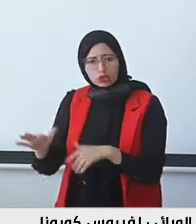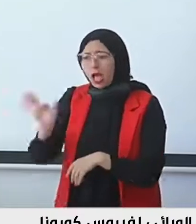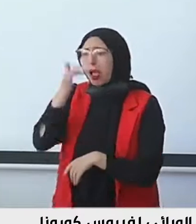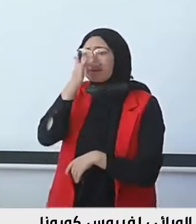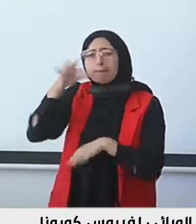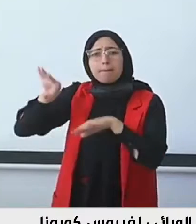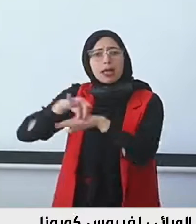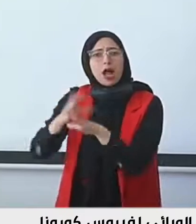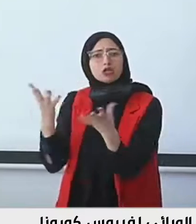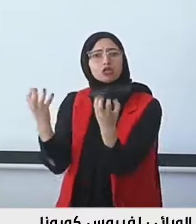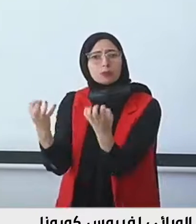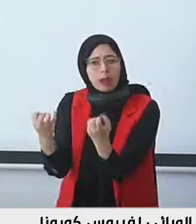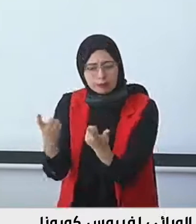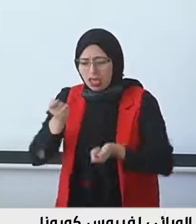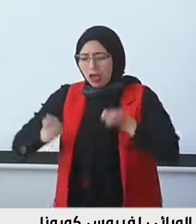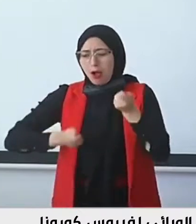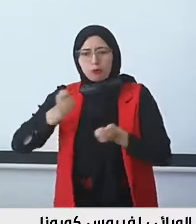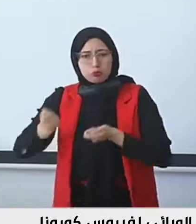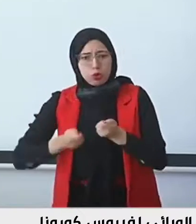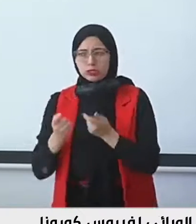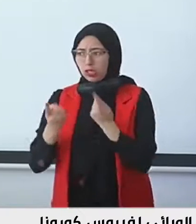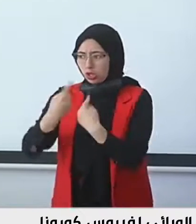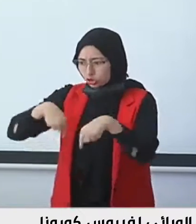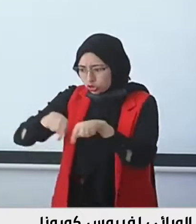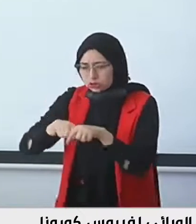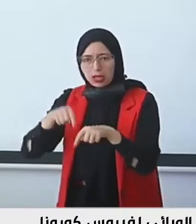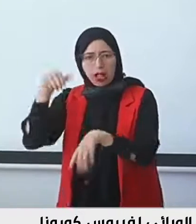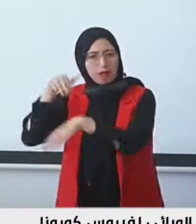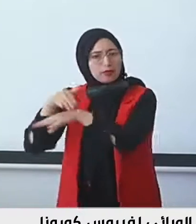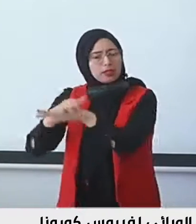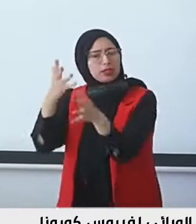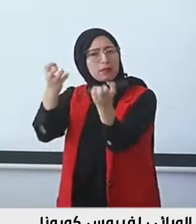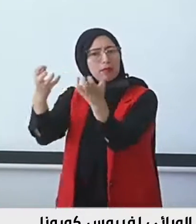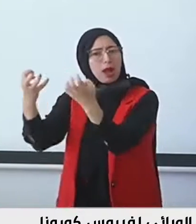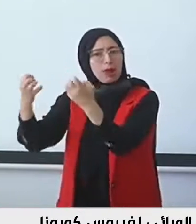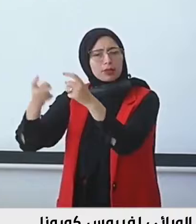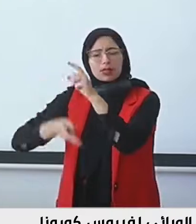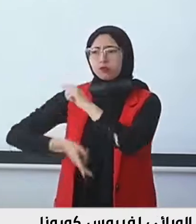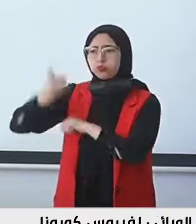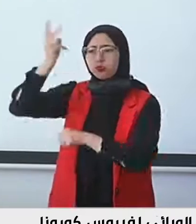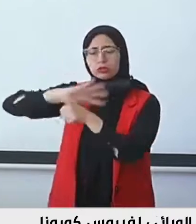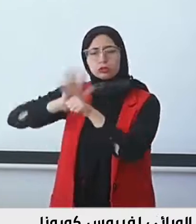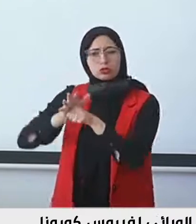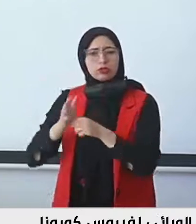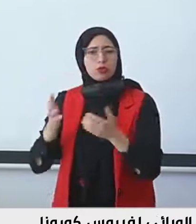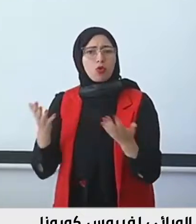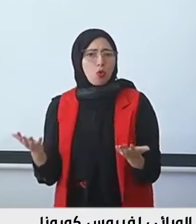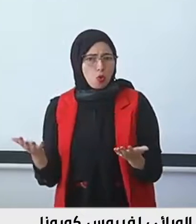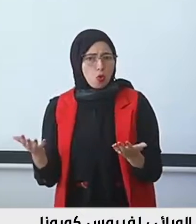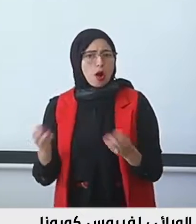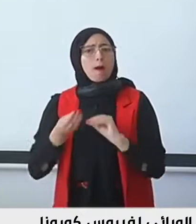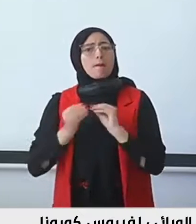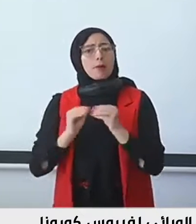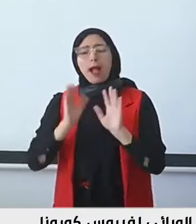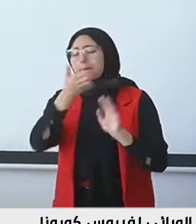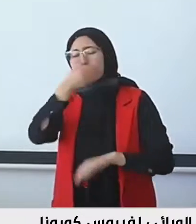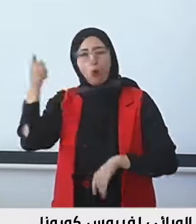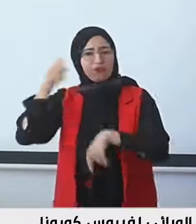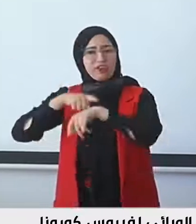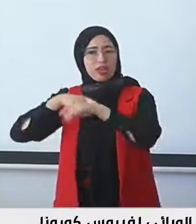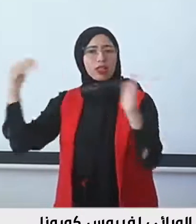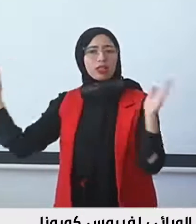الليل التجمعات واللقاءات اللي كثيره ومكثفه توقع في الليل، لذلك